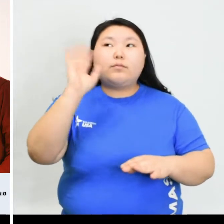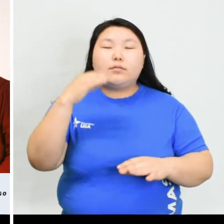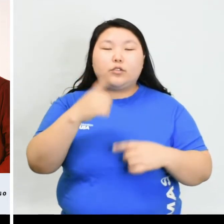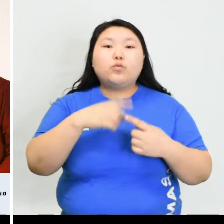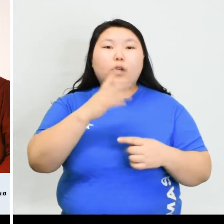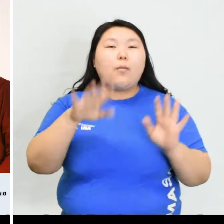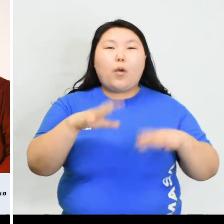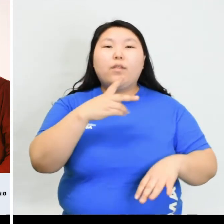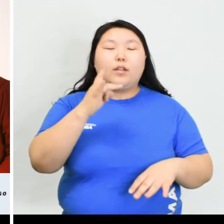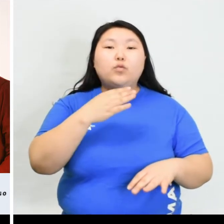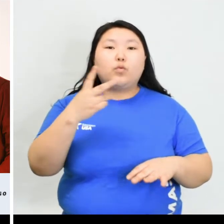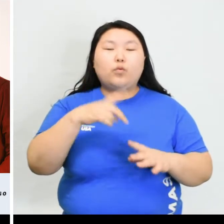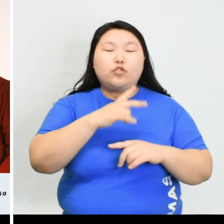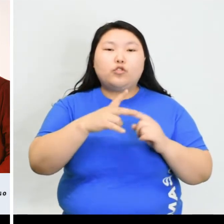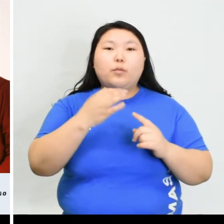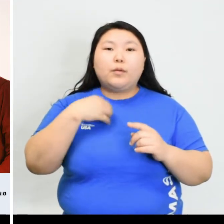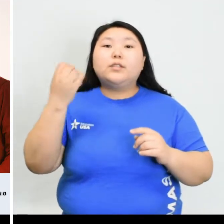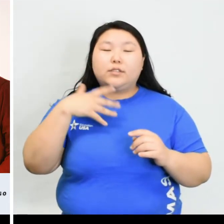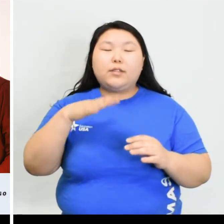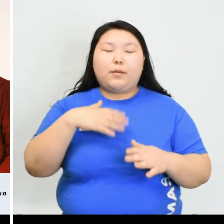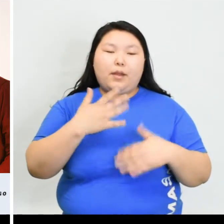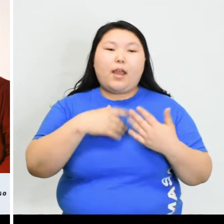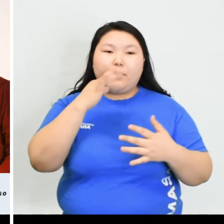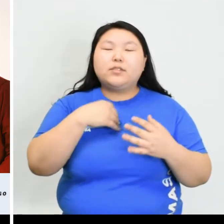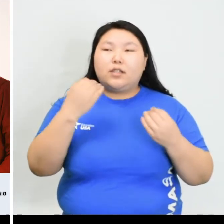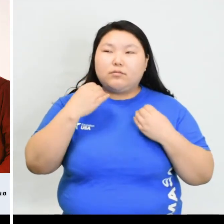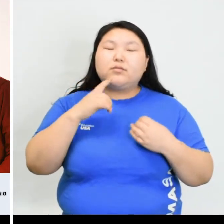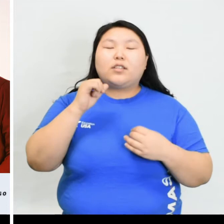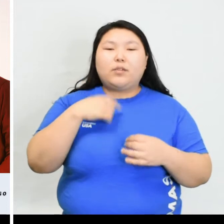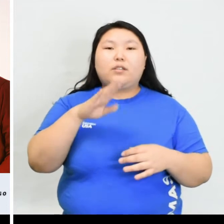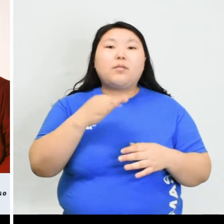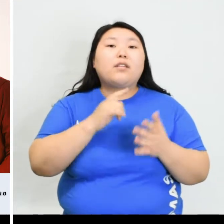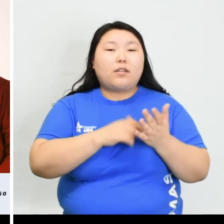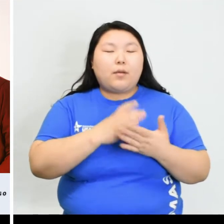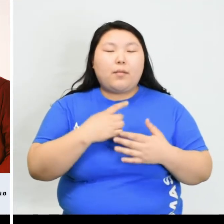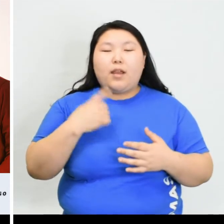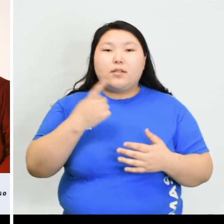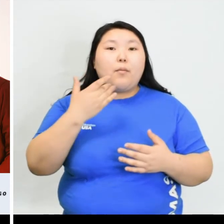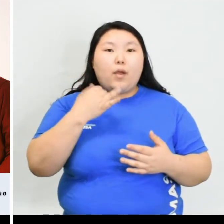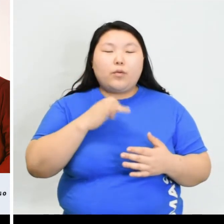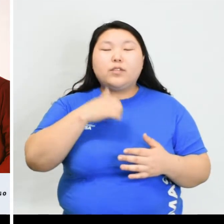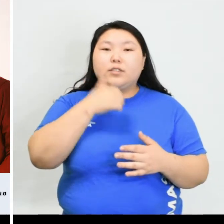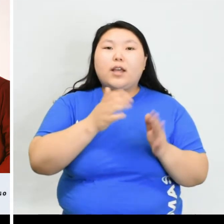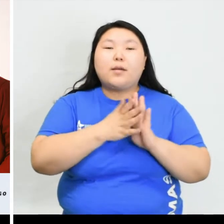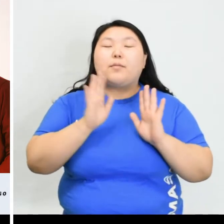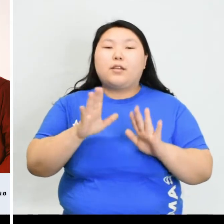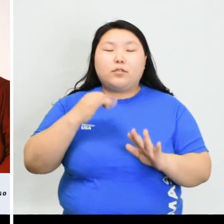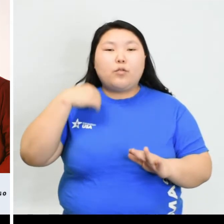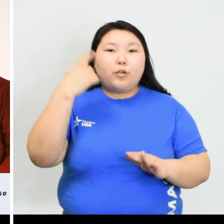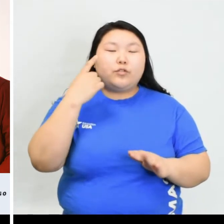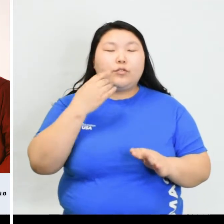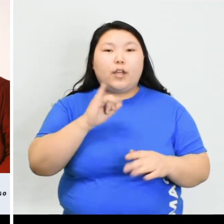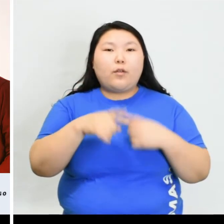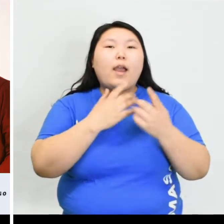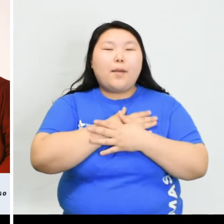ер нь сураад ирсэн хамаагүй дээр шүү ер нь ирээдүйд гэсэн байдлаар ирсэн. Тэгээл надад бол айгүй заа зөө ер нь бол тэхэл хэрэгтэй юм байна. Ганцаараа байхгүй ихчтэйгээ хамт амьдрна